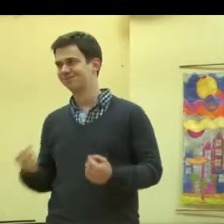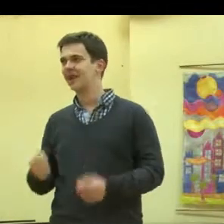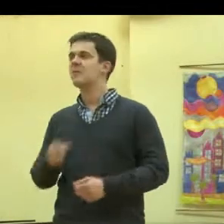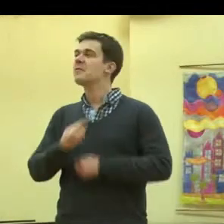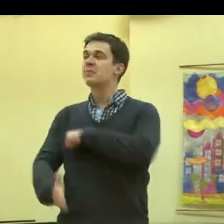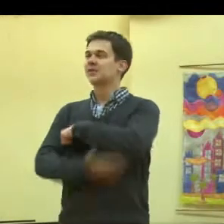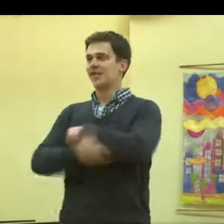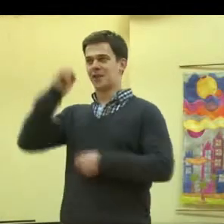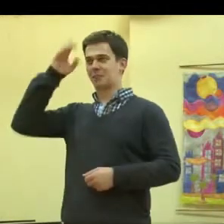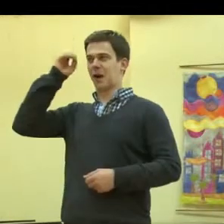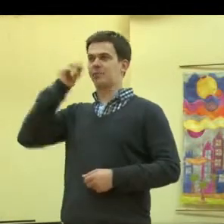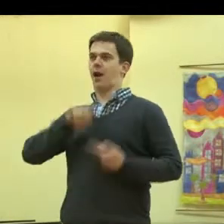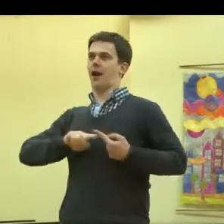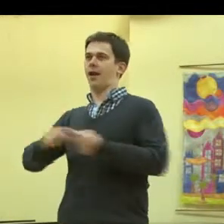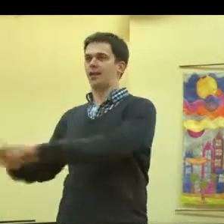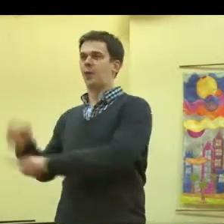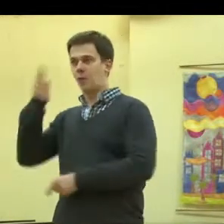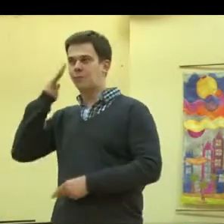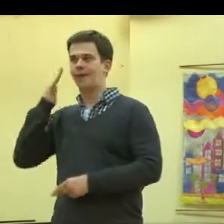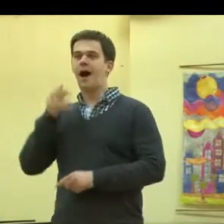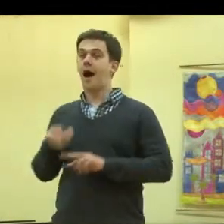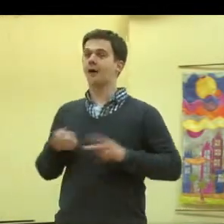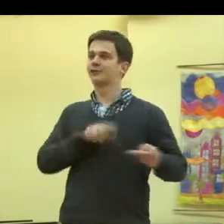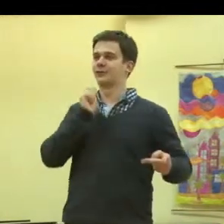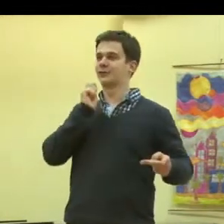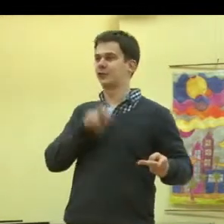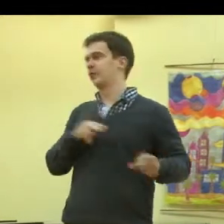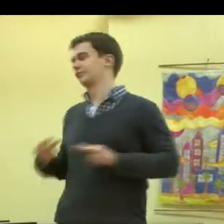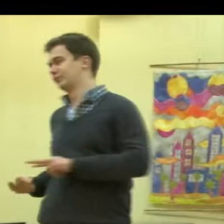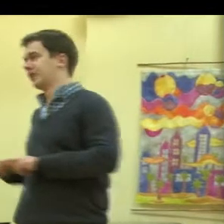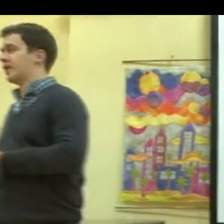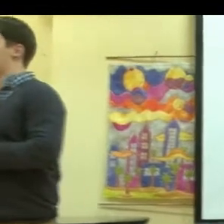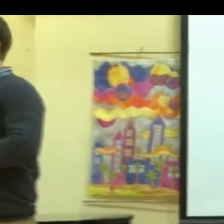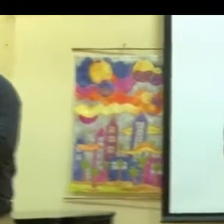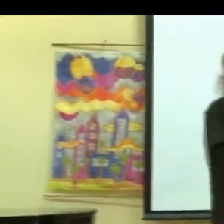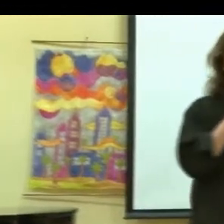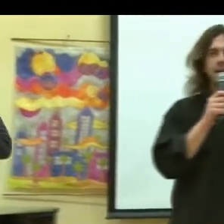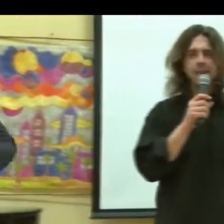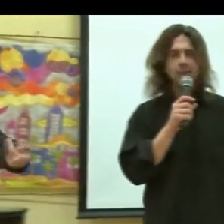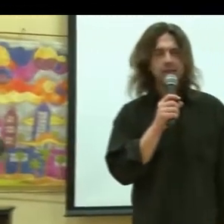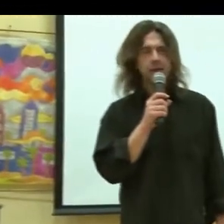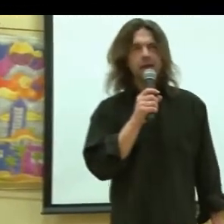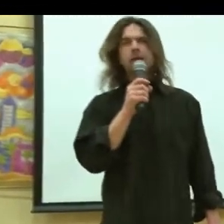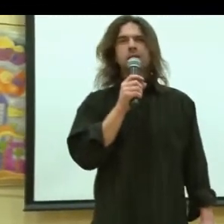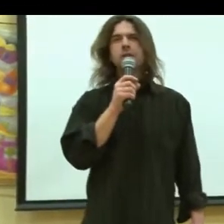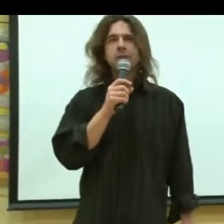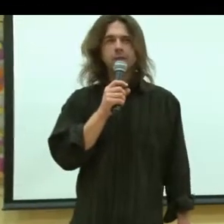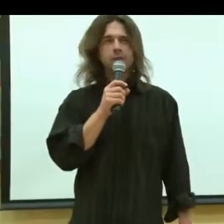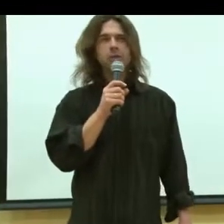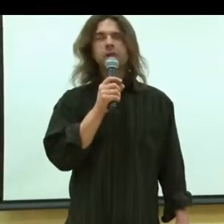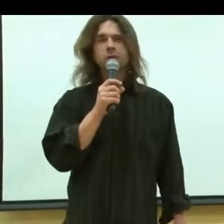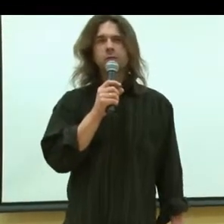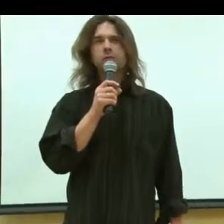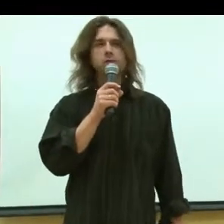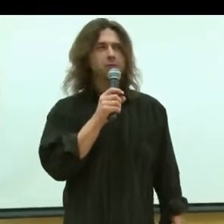językiem jest język hiszpański. Hiszpański, prawda? Hiszpański. Tylko że w tym, to jest dialekt argentyński, wersja argentyńska.